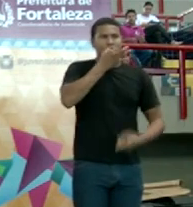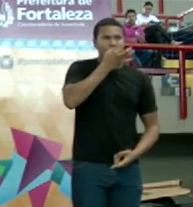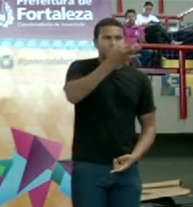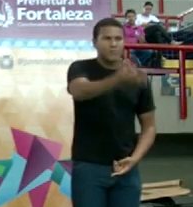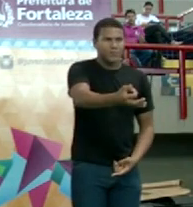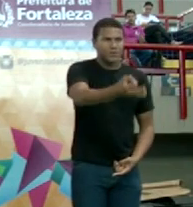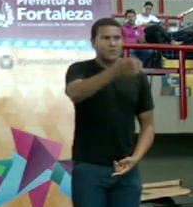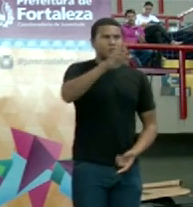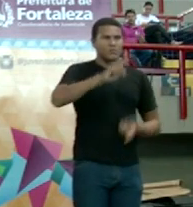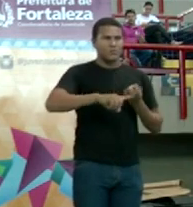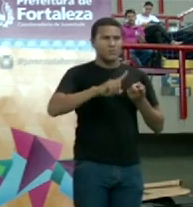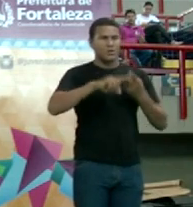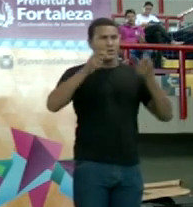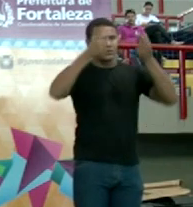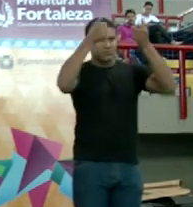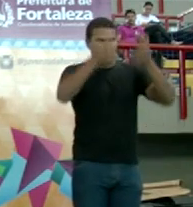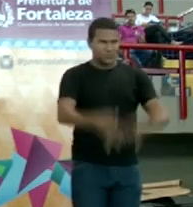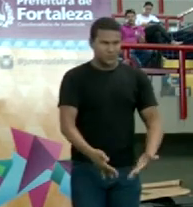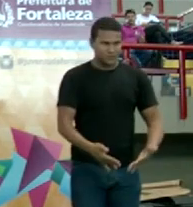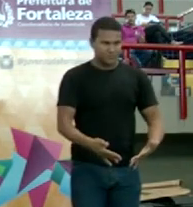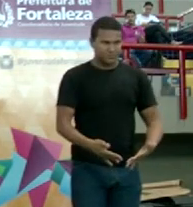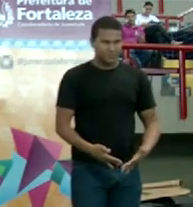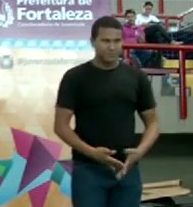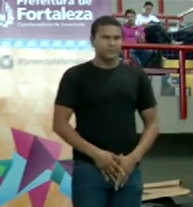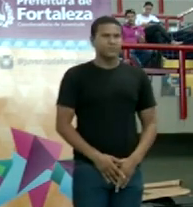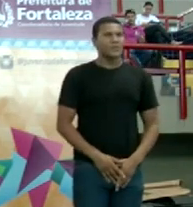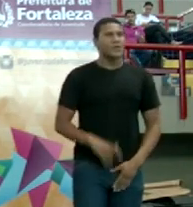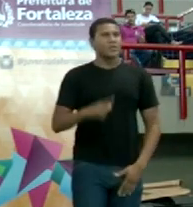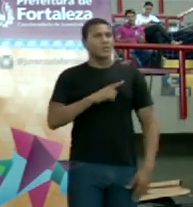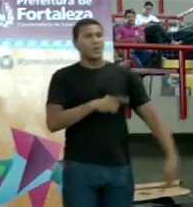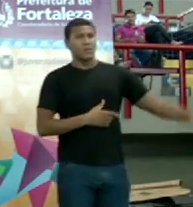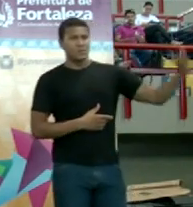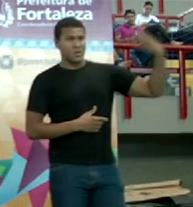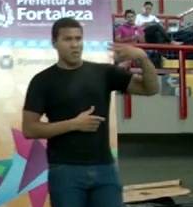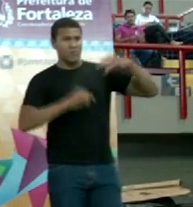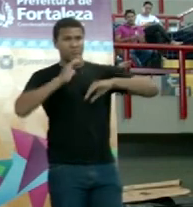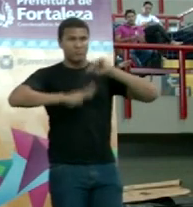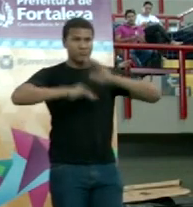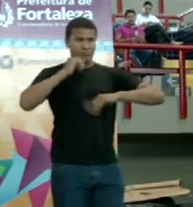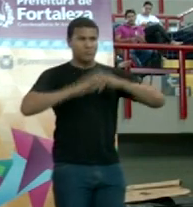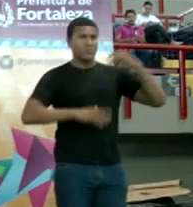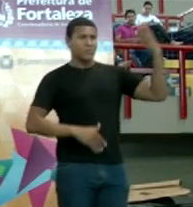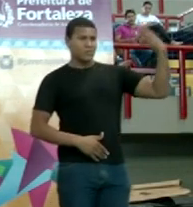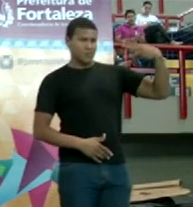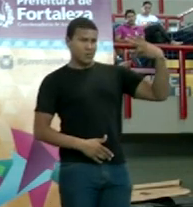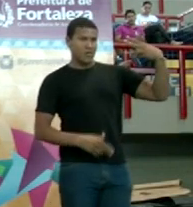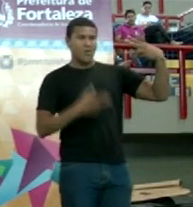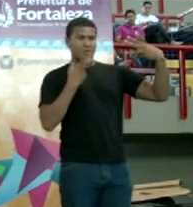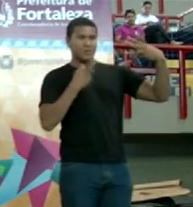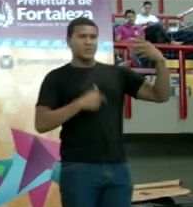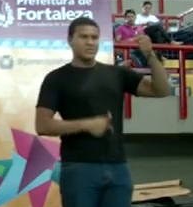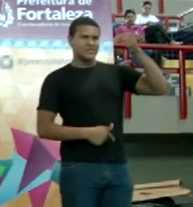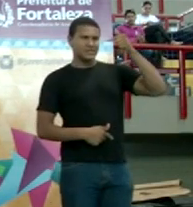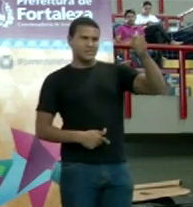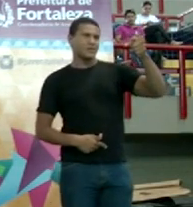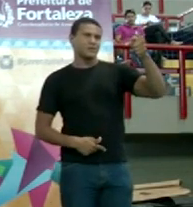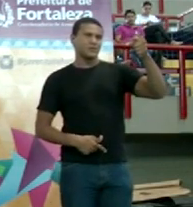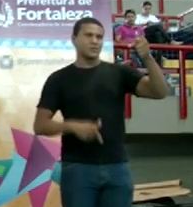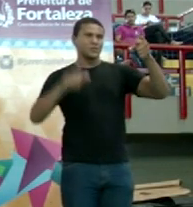argumente. A competência 3 pede 7 ações do produtor do texto.